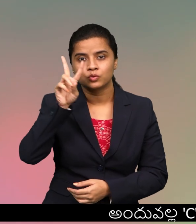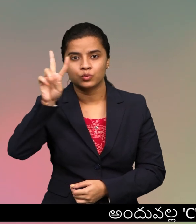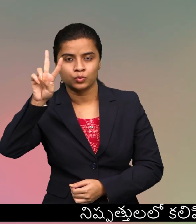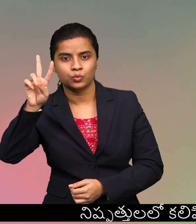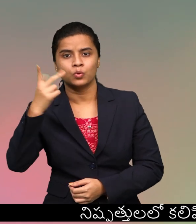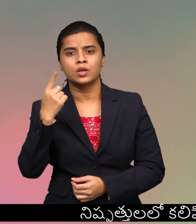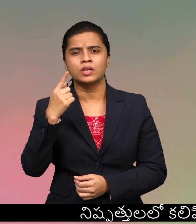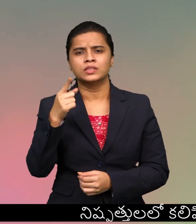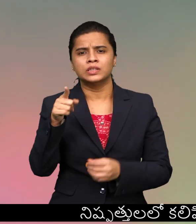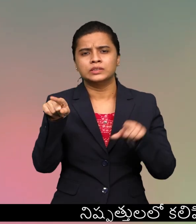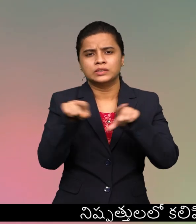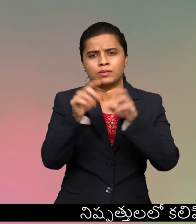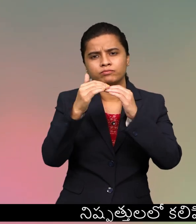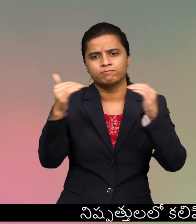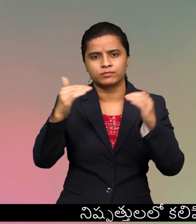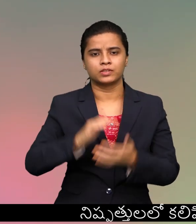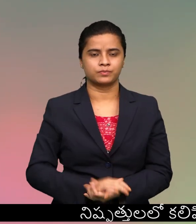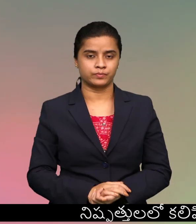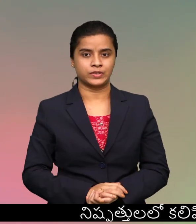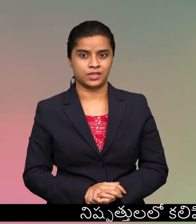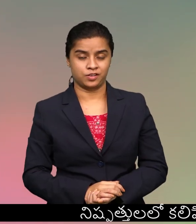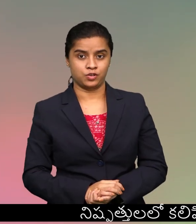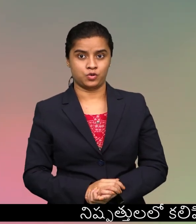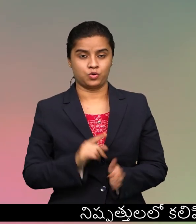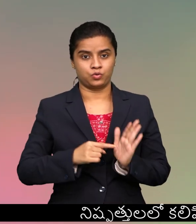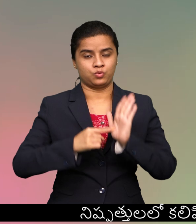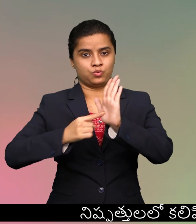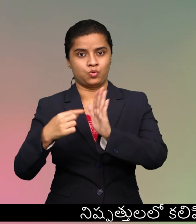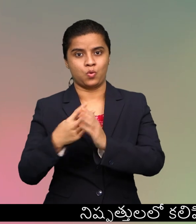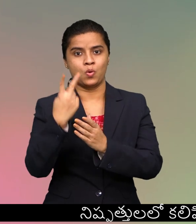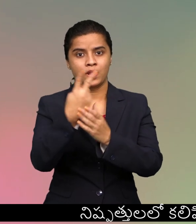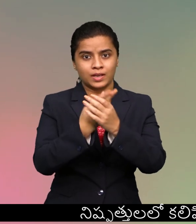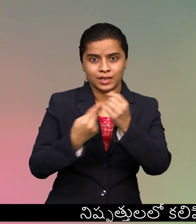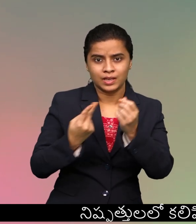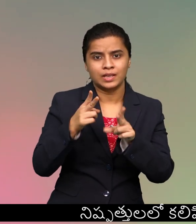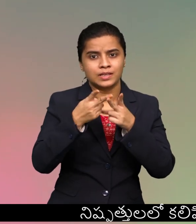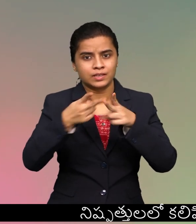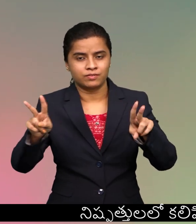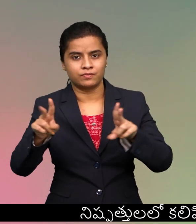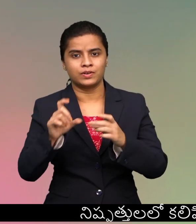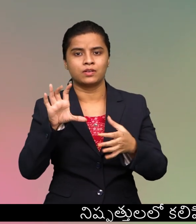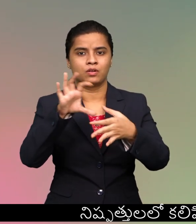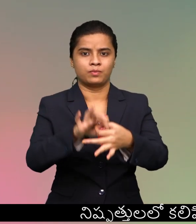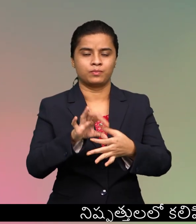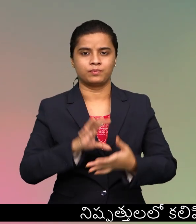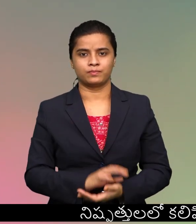1:2 నిష్పత్తులలో కలిపి రెండు విభిన్న సమ్మేళనాలను అందిస్తాయి.